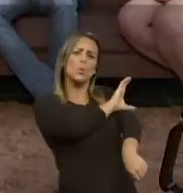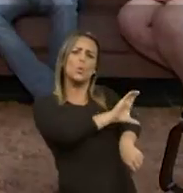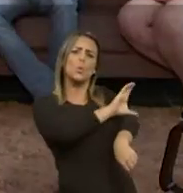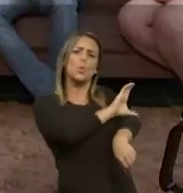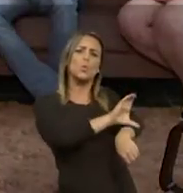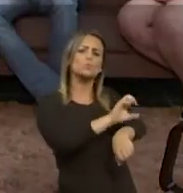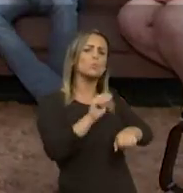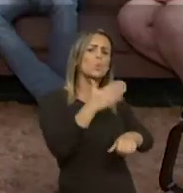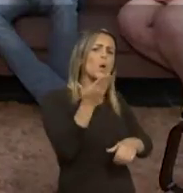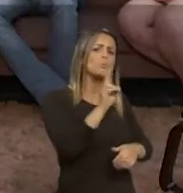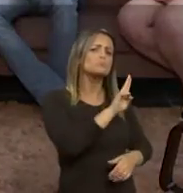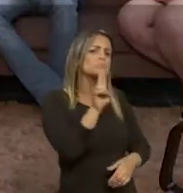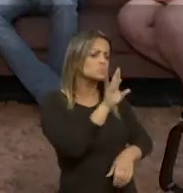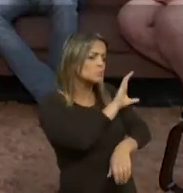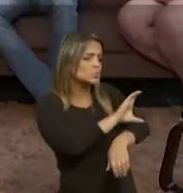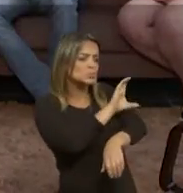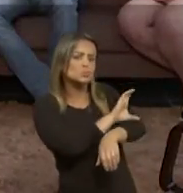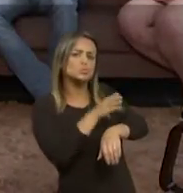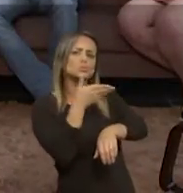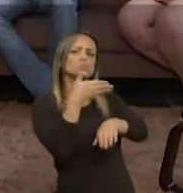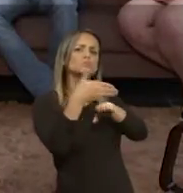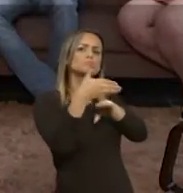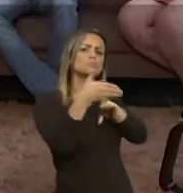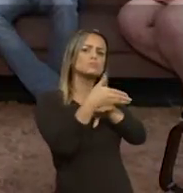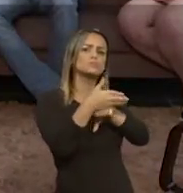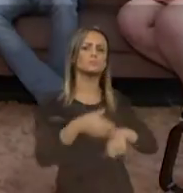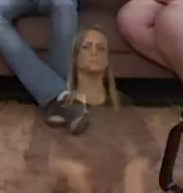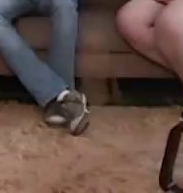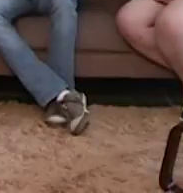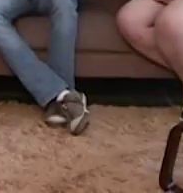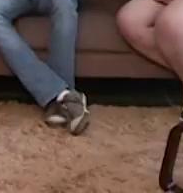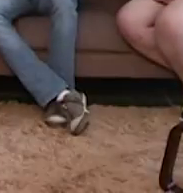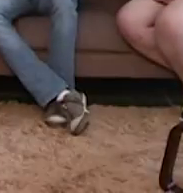curso tu estás frequentando? Engenharia da Computação.